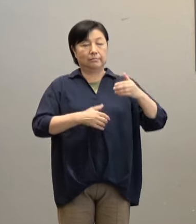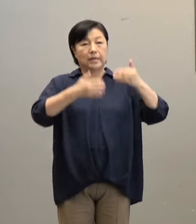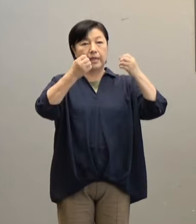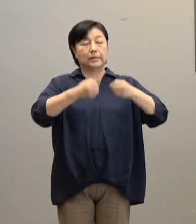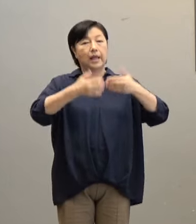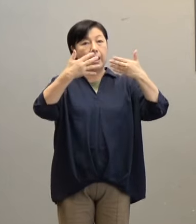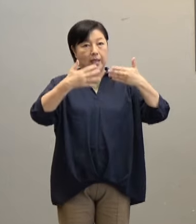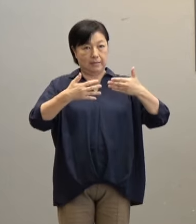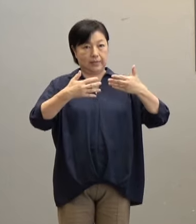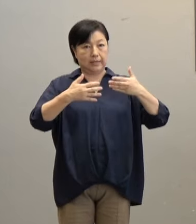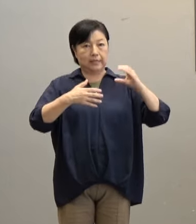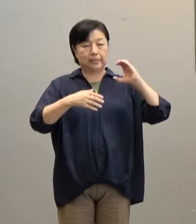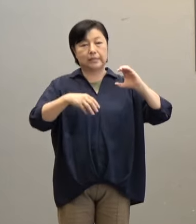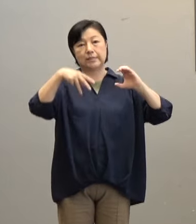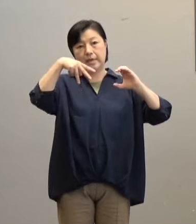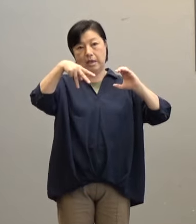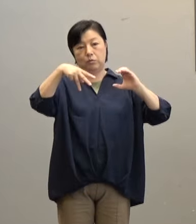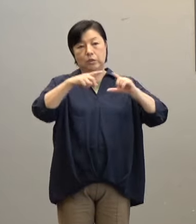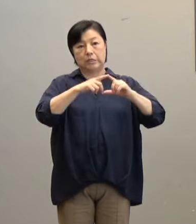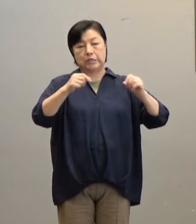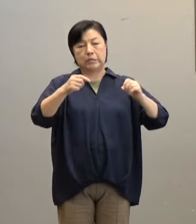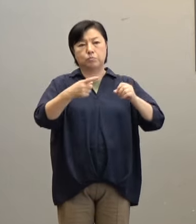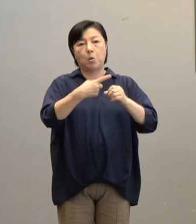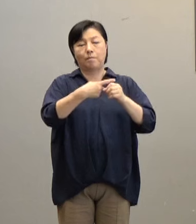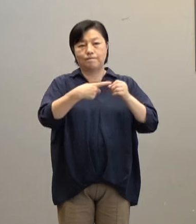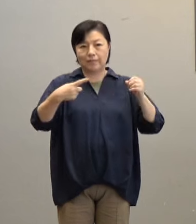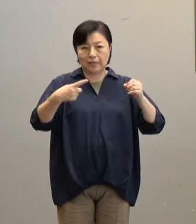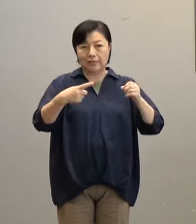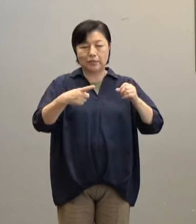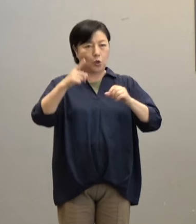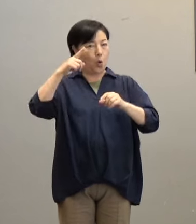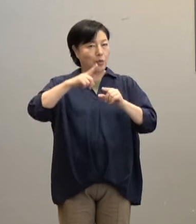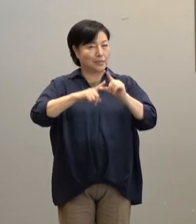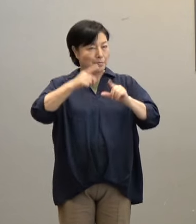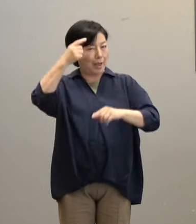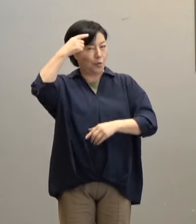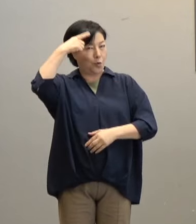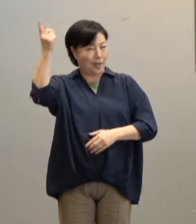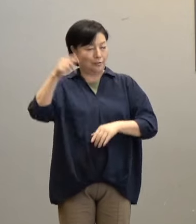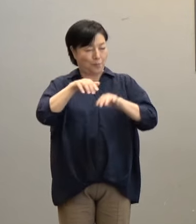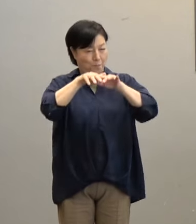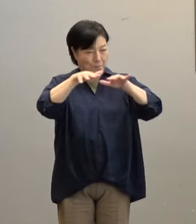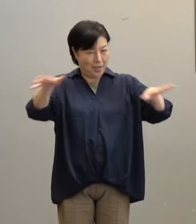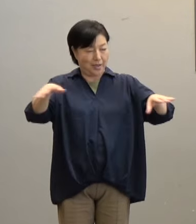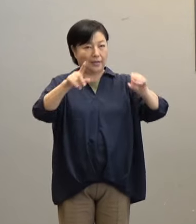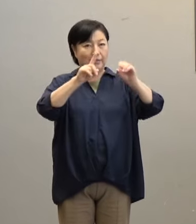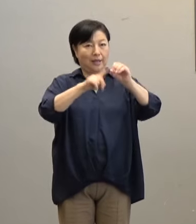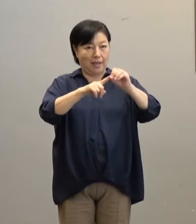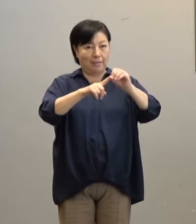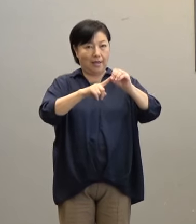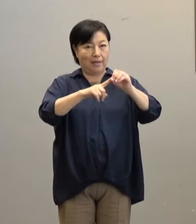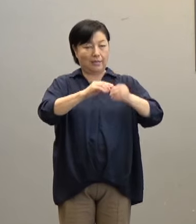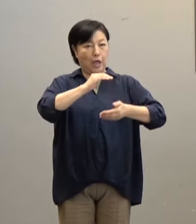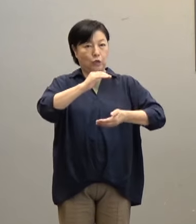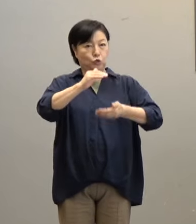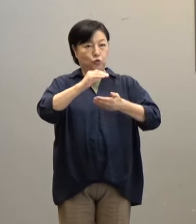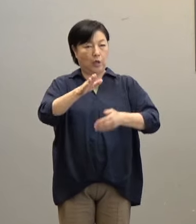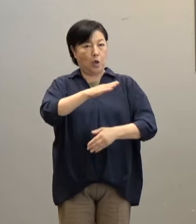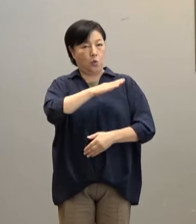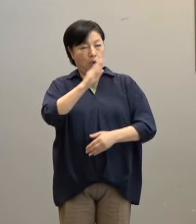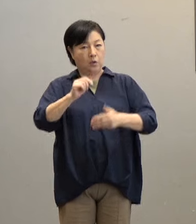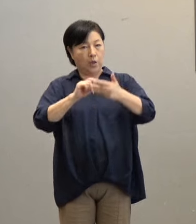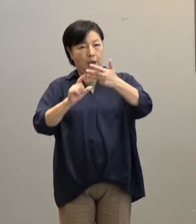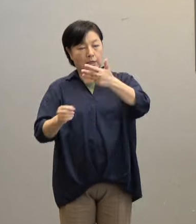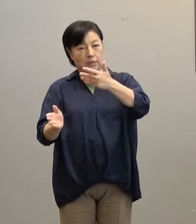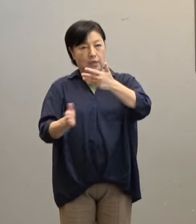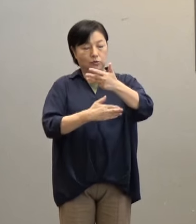での PR です。日本一の千葉の梨を広く認知をしてもらうために、出荷が本格化する8月から